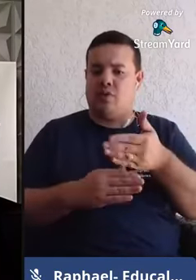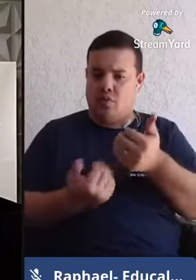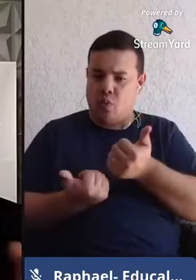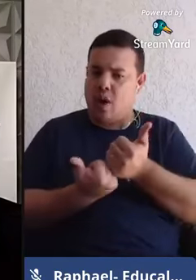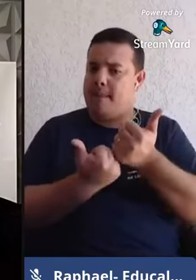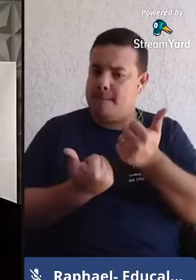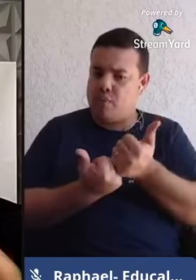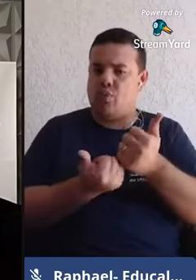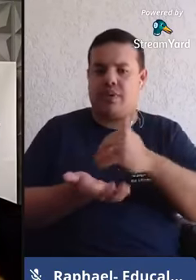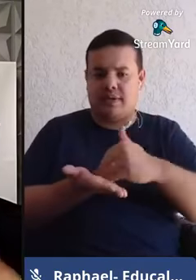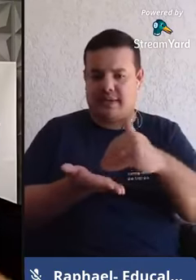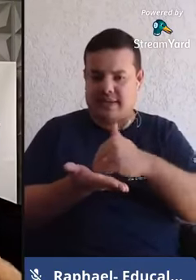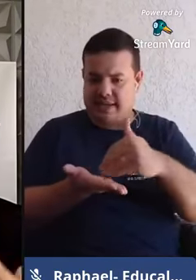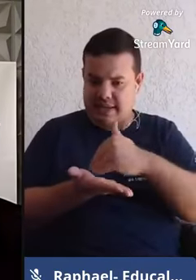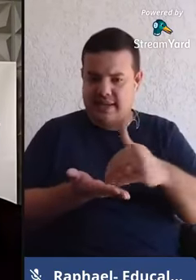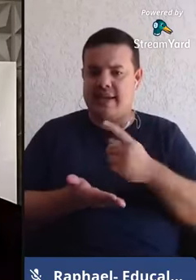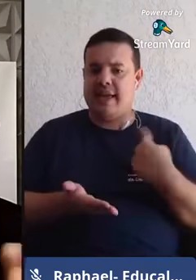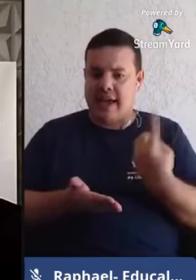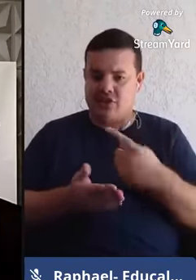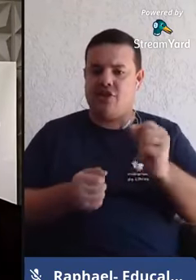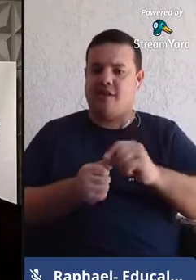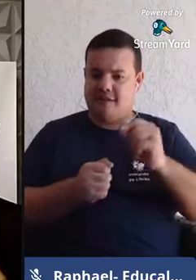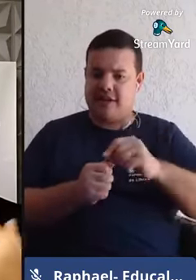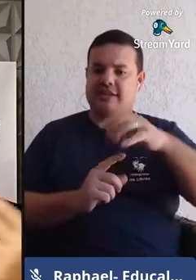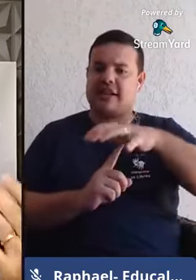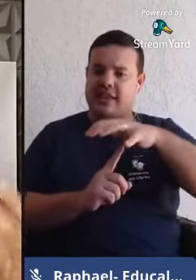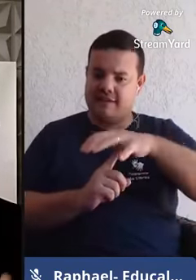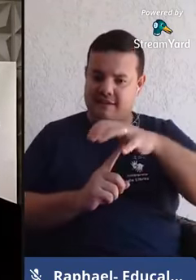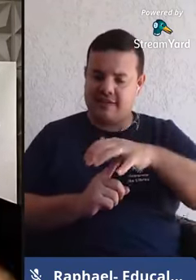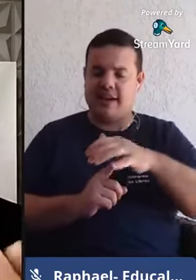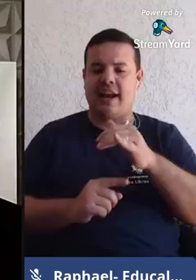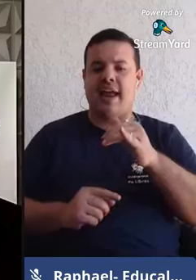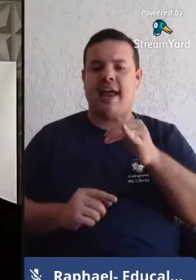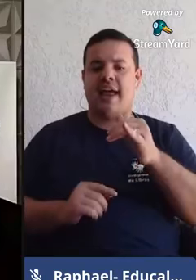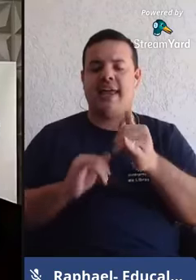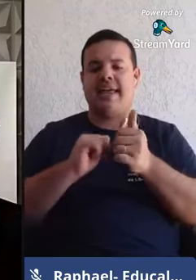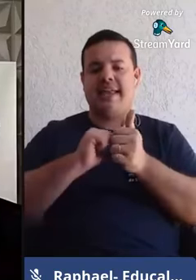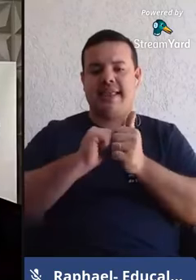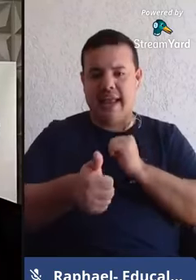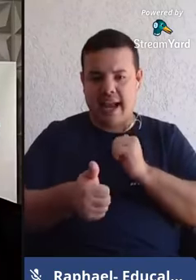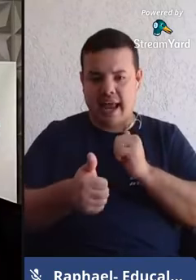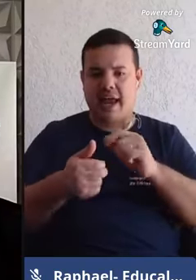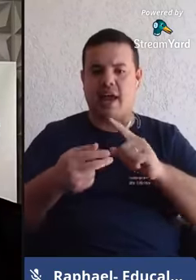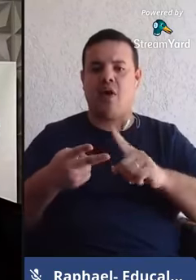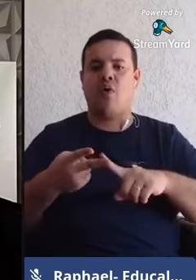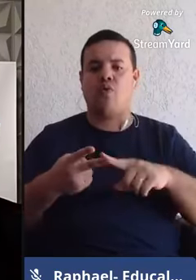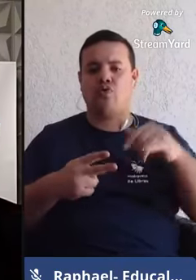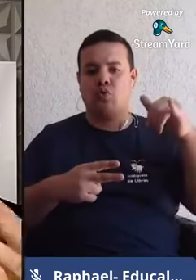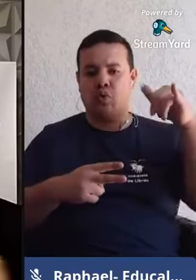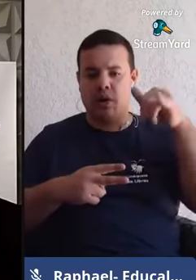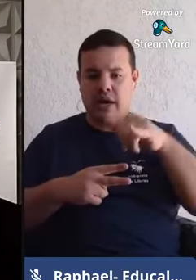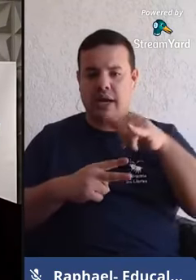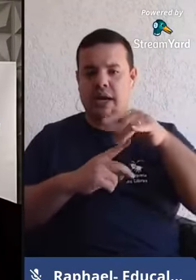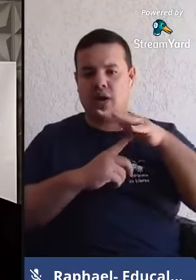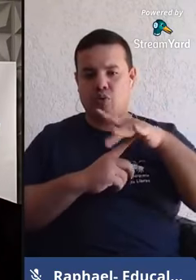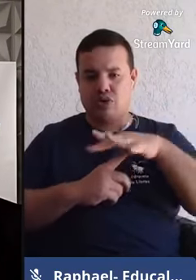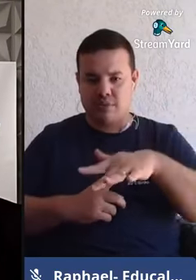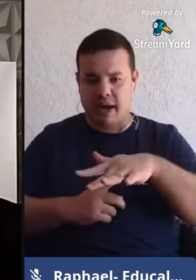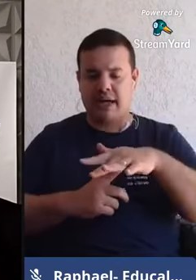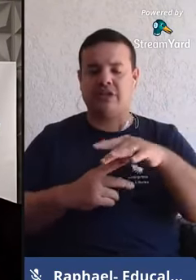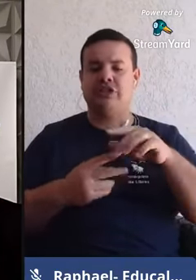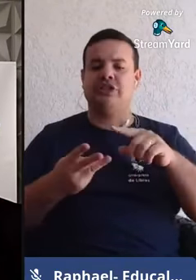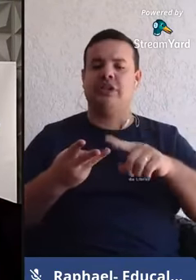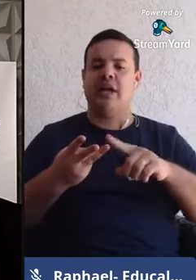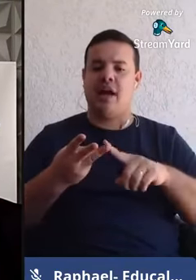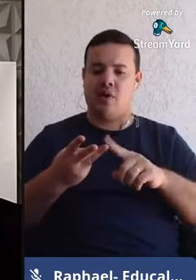ano a gente veio fazendo a feira Mobility Interlagos, Campo de Marte, e agora esse ano a gente está indo para o AMB, graças a essa grande parceria que a gente está